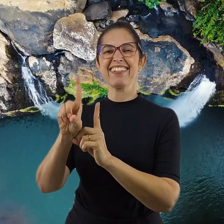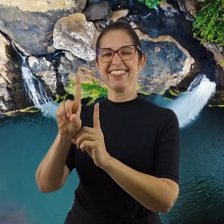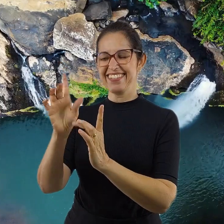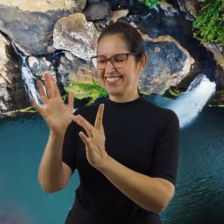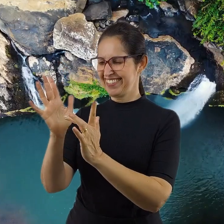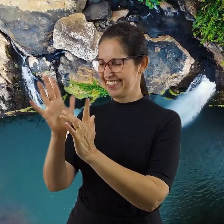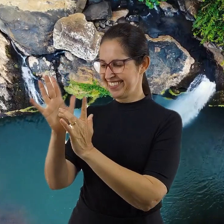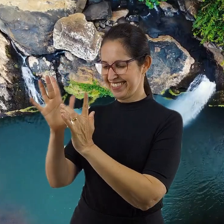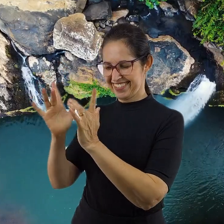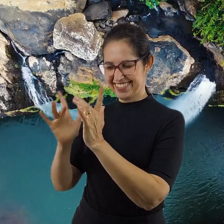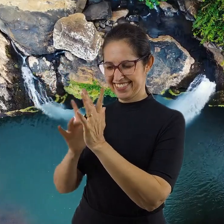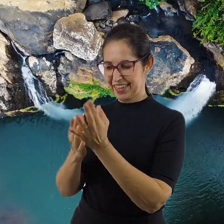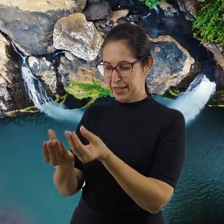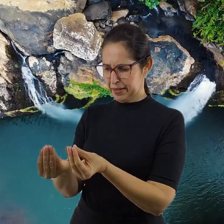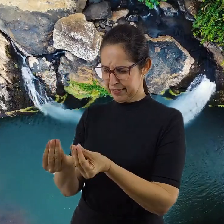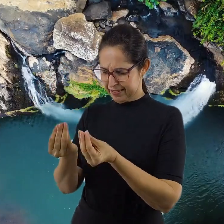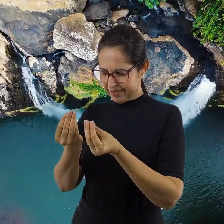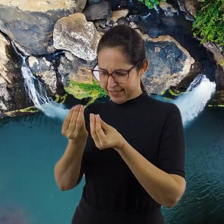dor,